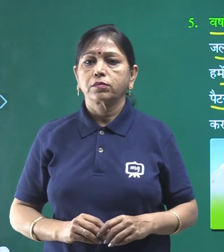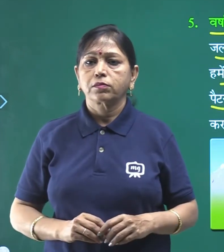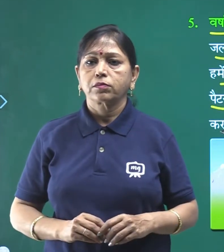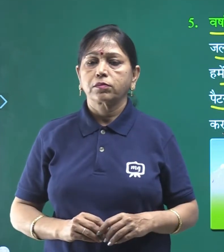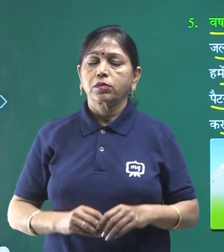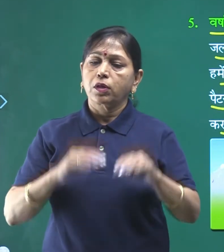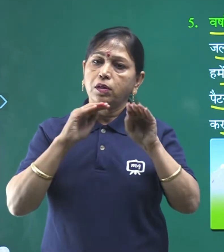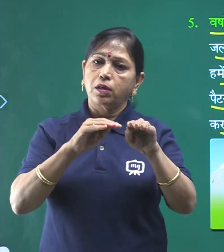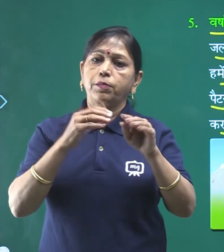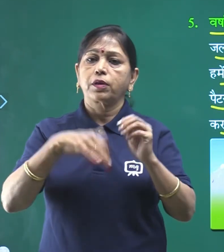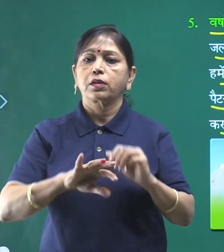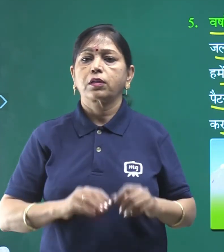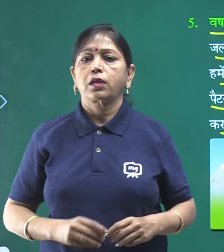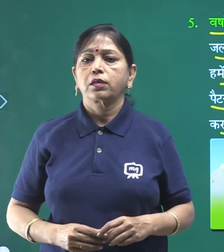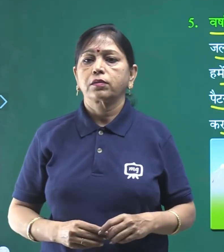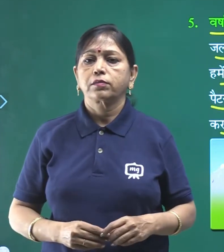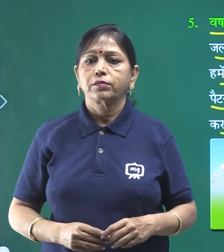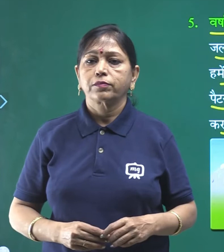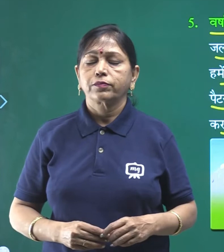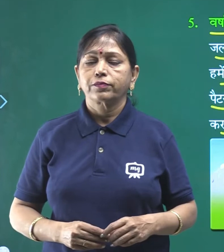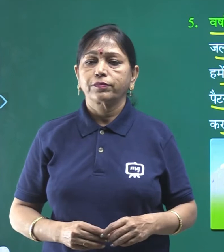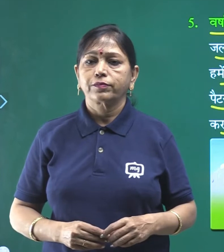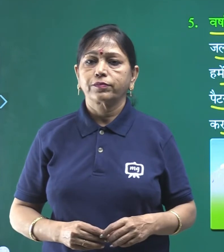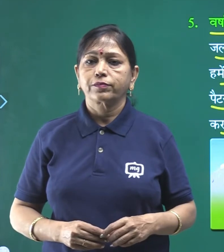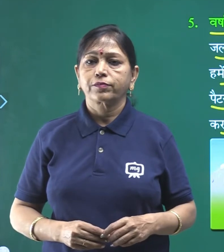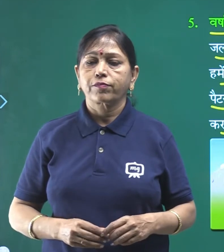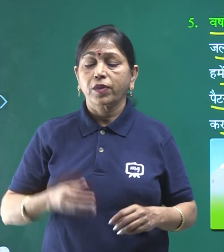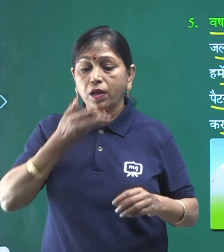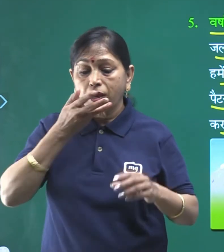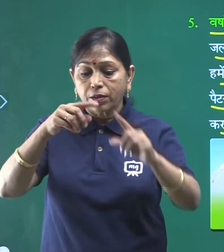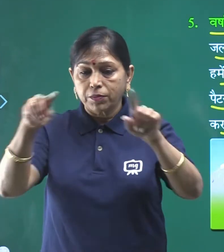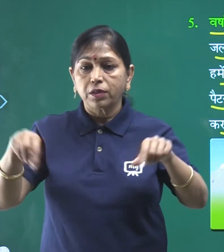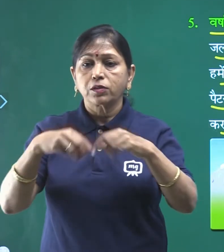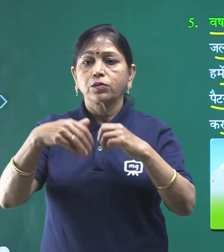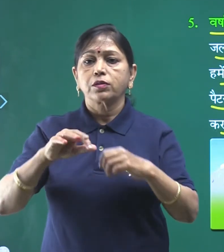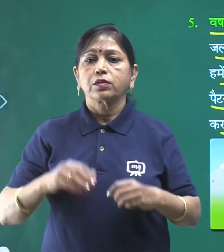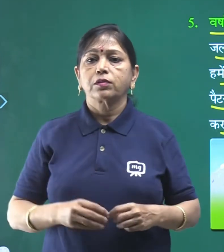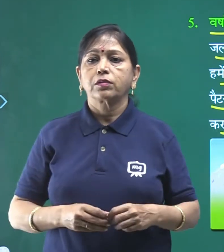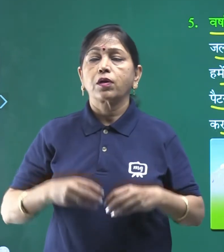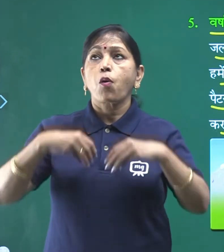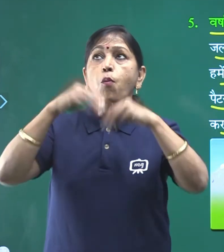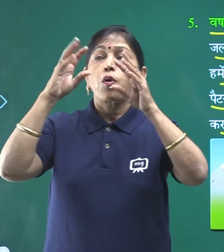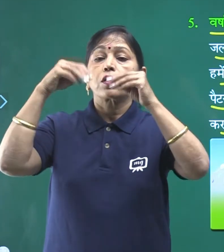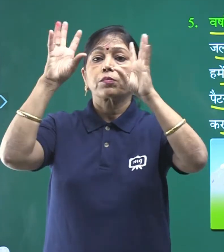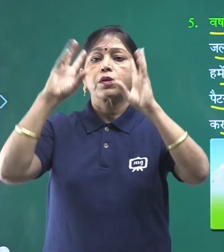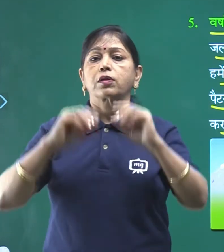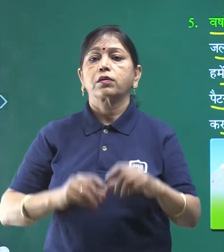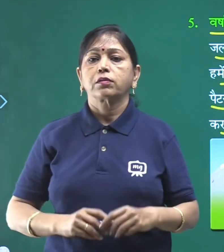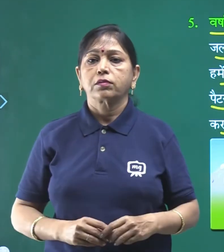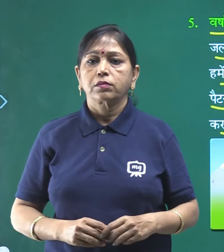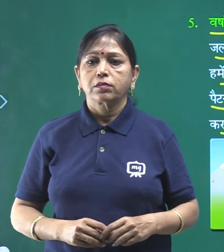भी निर्भर करता है के जलाशयों से वास्तविक कारण